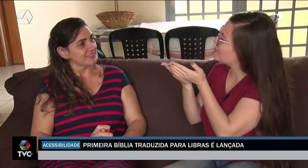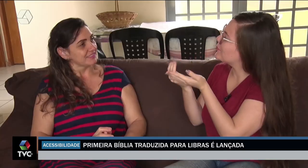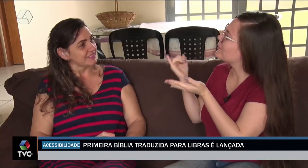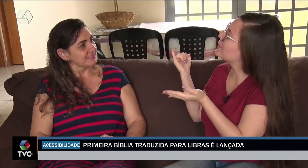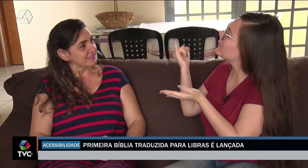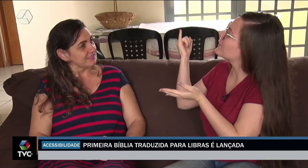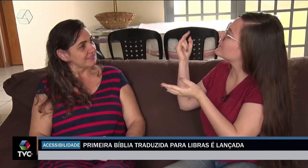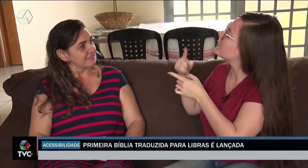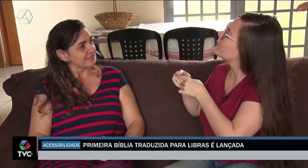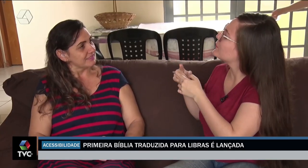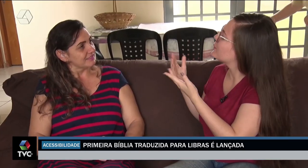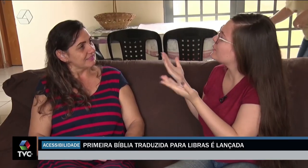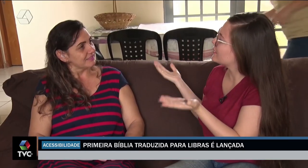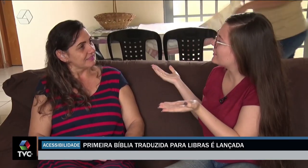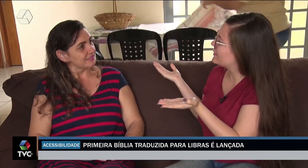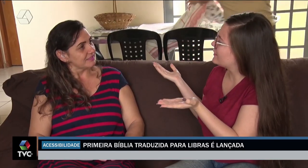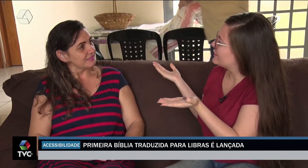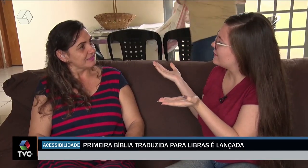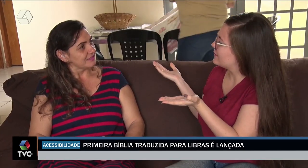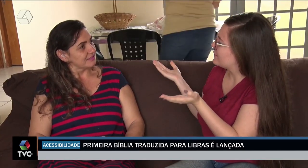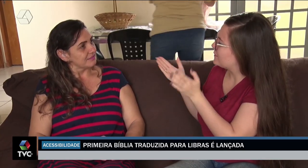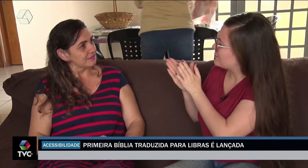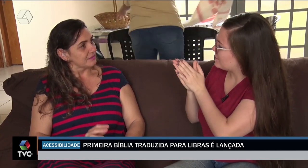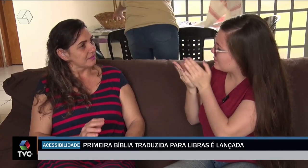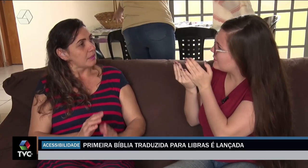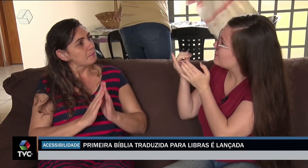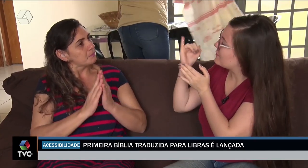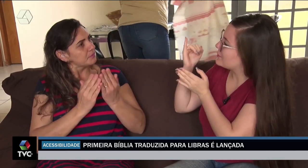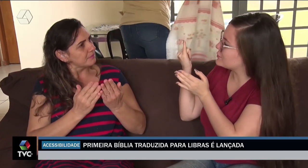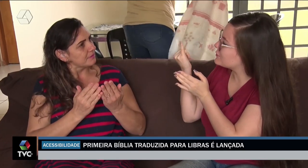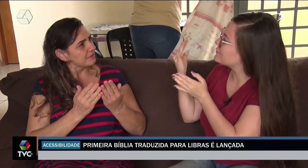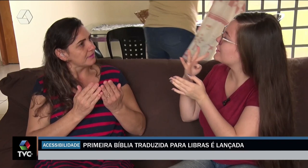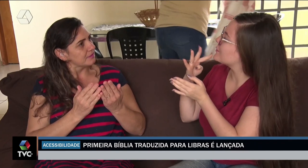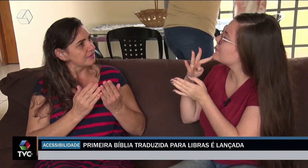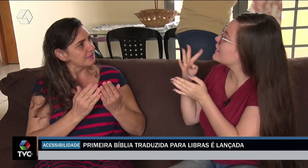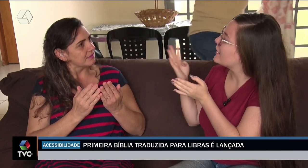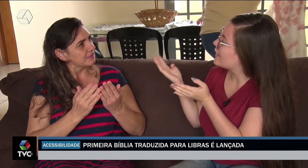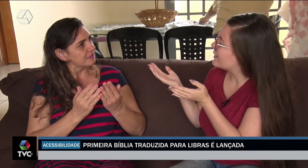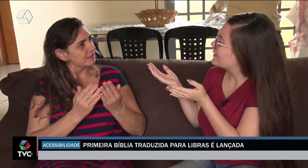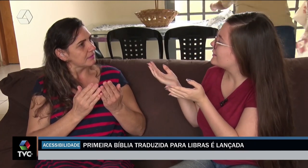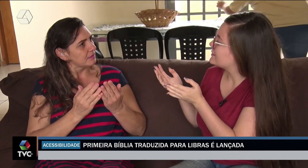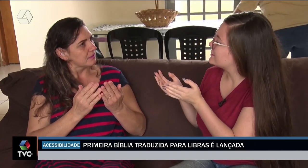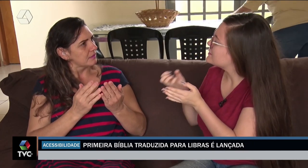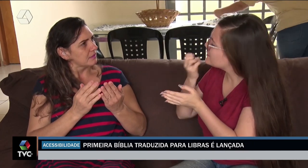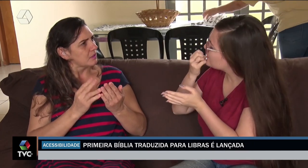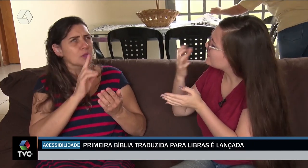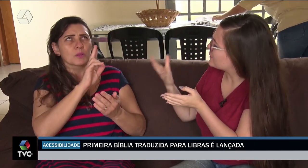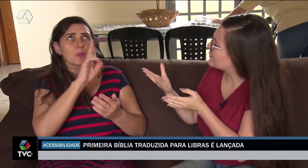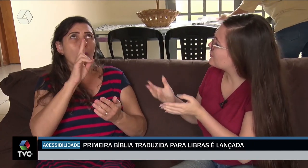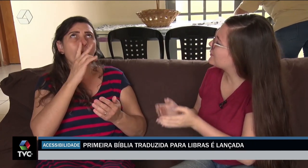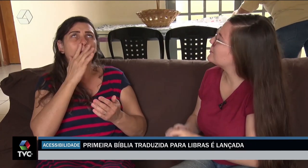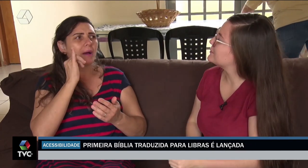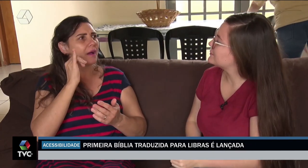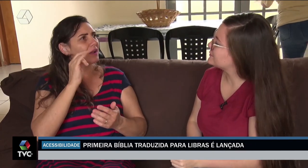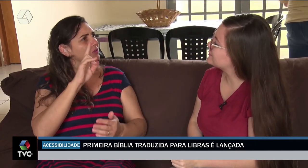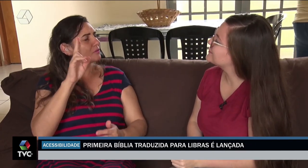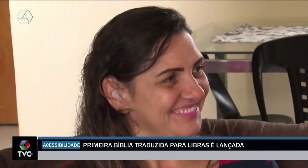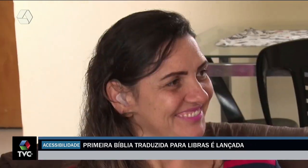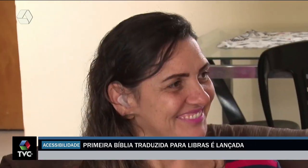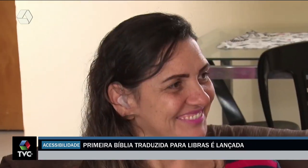se beneficia, é claro que são eles, os deficientes auditivos. A Kátia faz parte dessa população. A Três